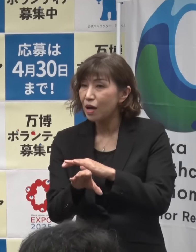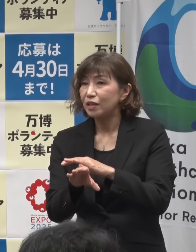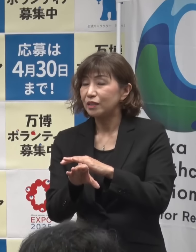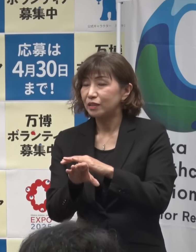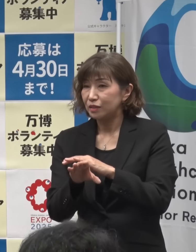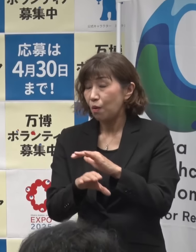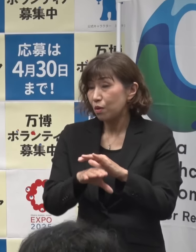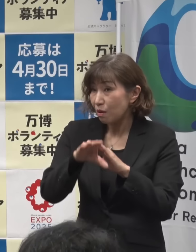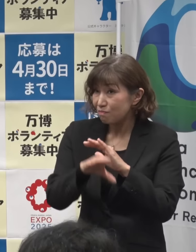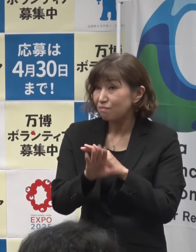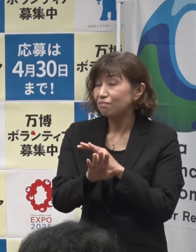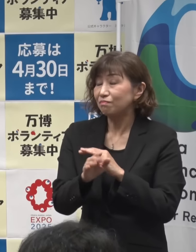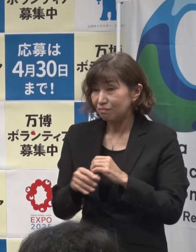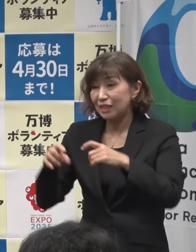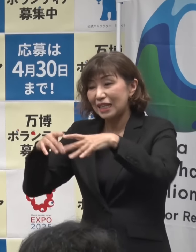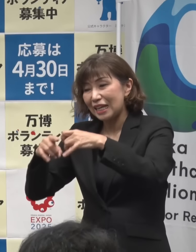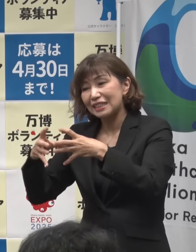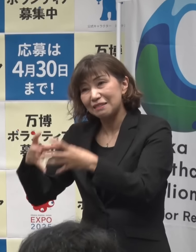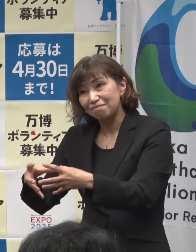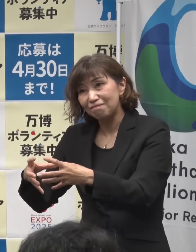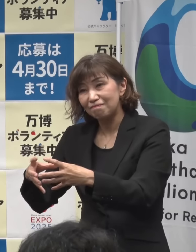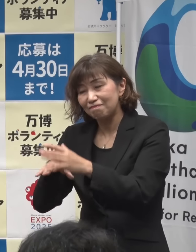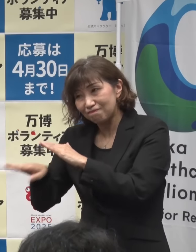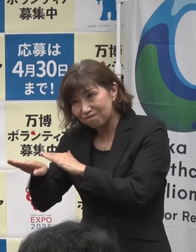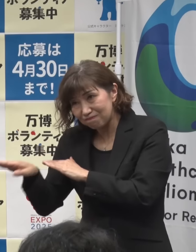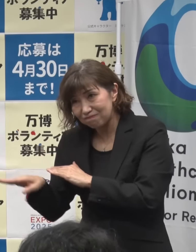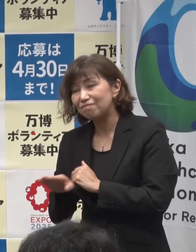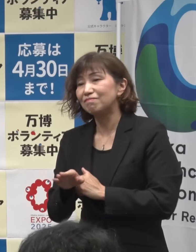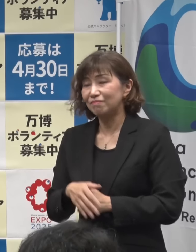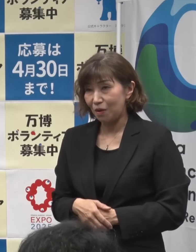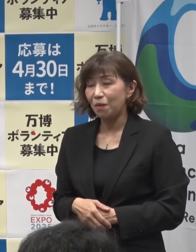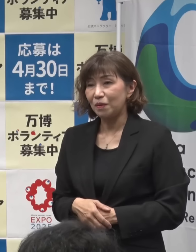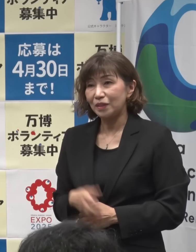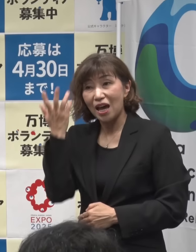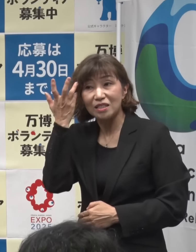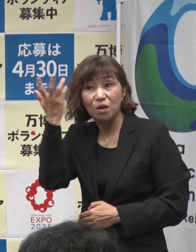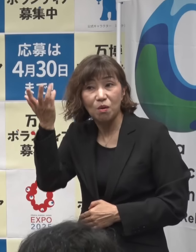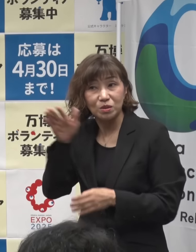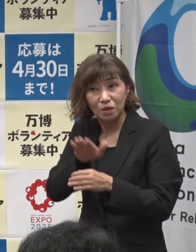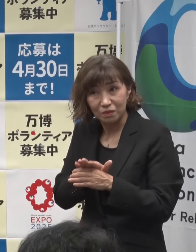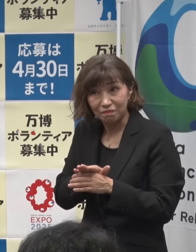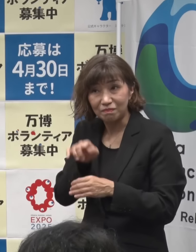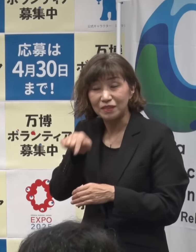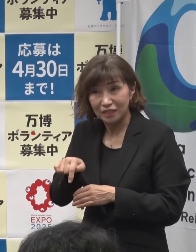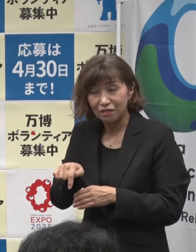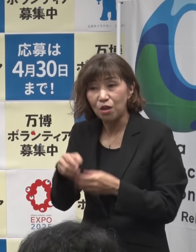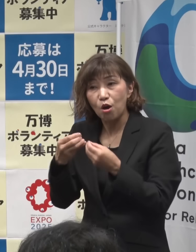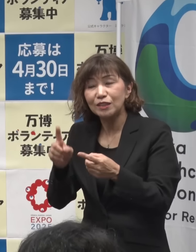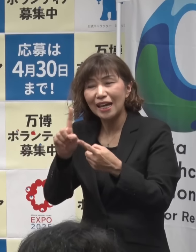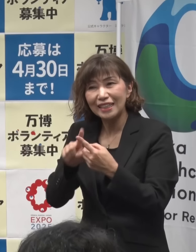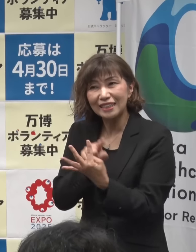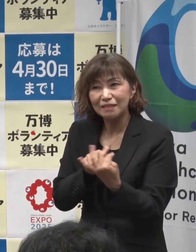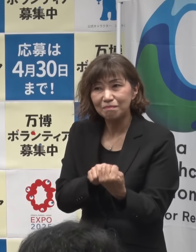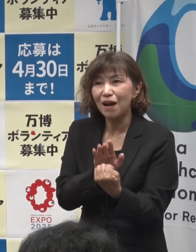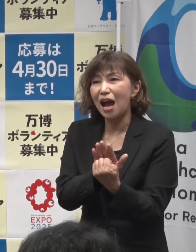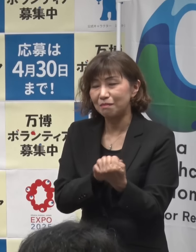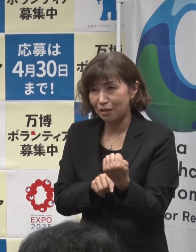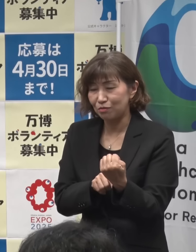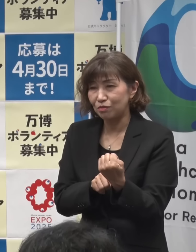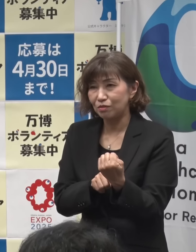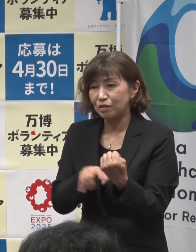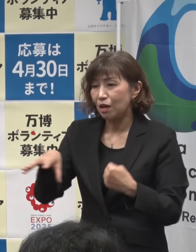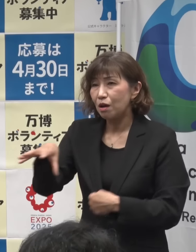とか、ああいうことはもうすでに想定をしていますので、あのそういう状況、そういうのを基本的に具体的にやっていくということになります。また夢島というのは